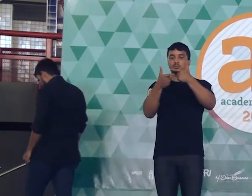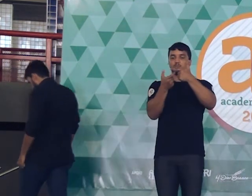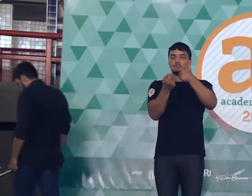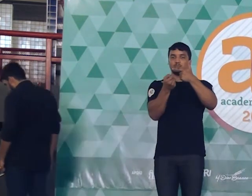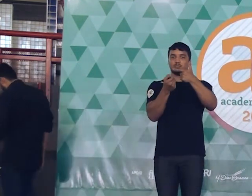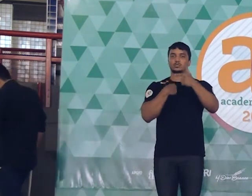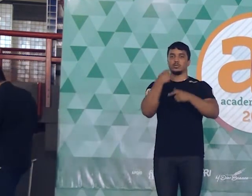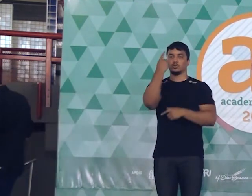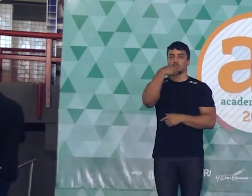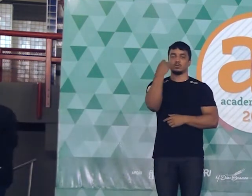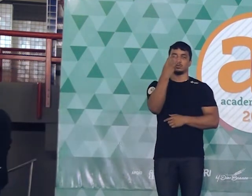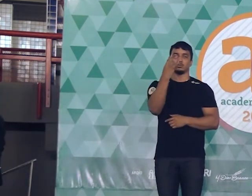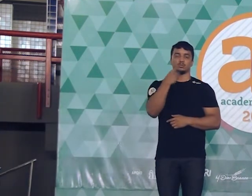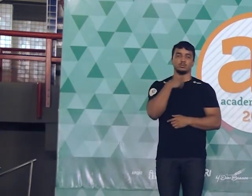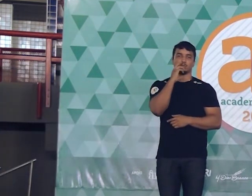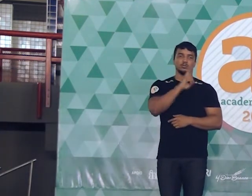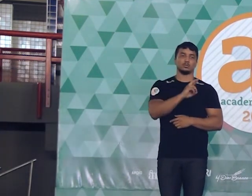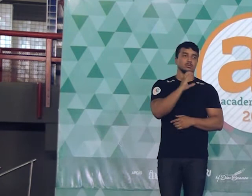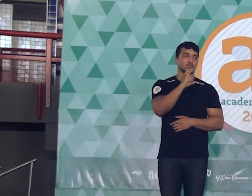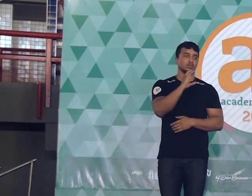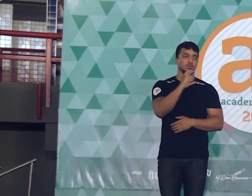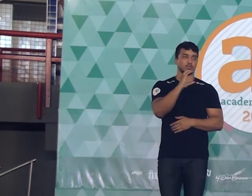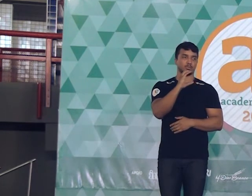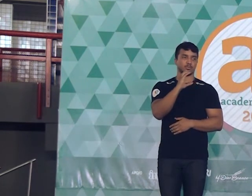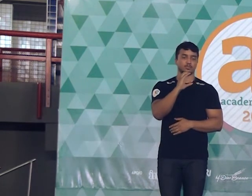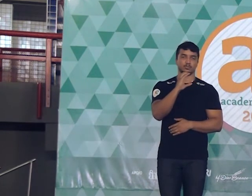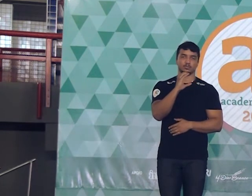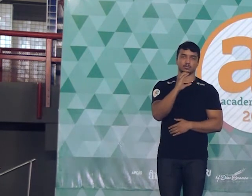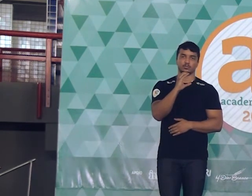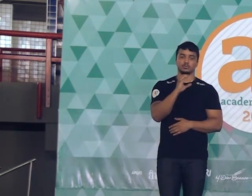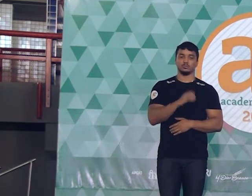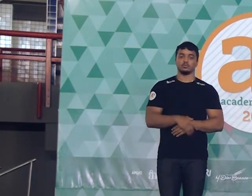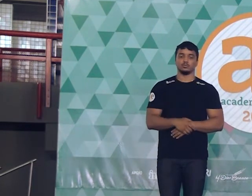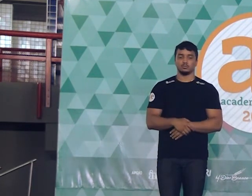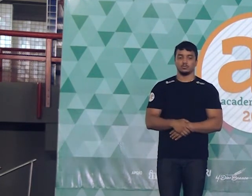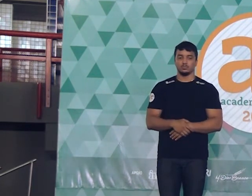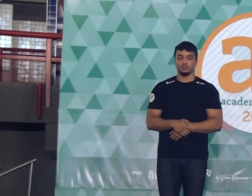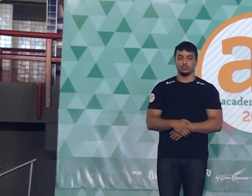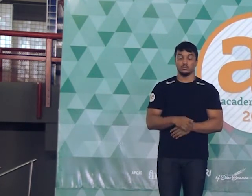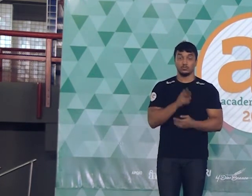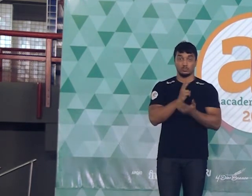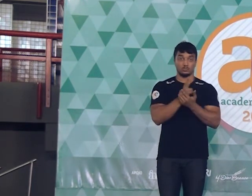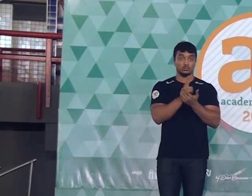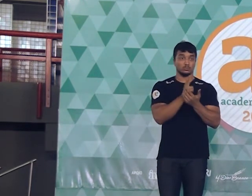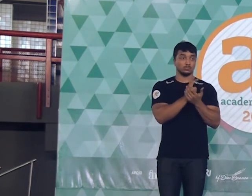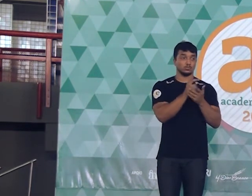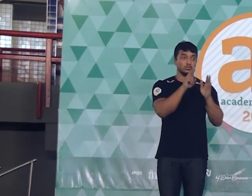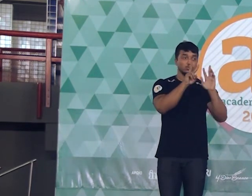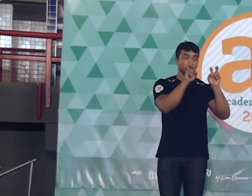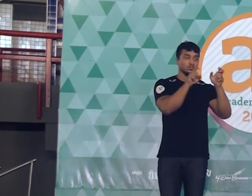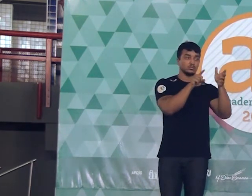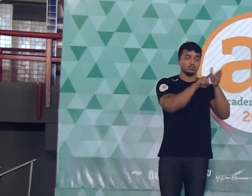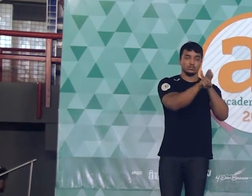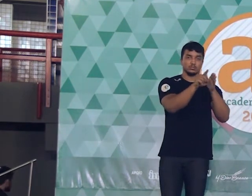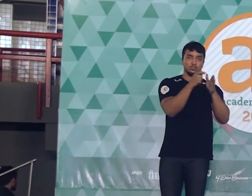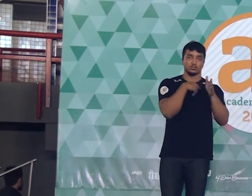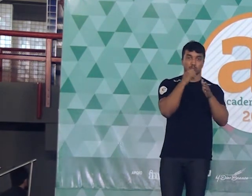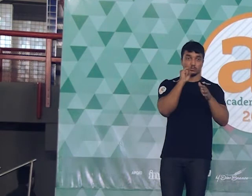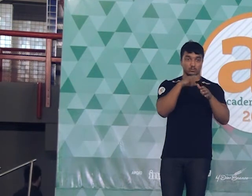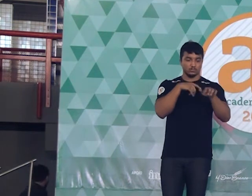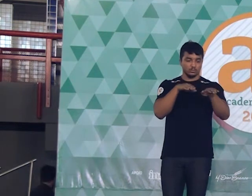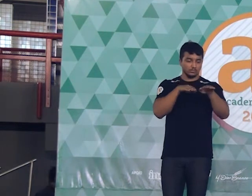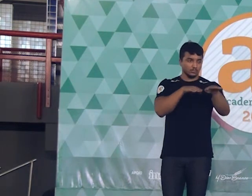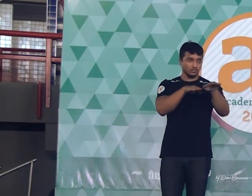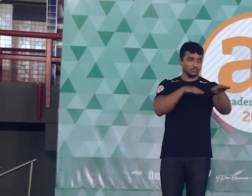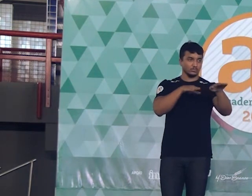correta, letra C. Todas as vezes que tu tiveres uma questão em que tenha dois móveis